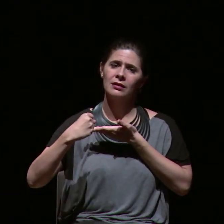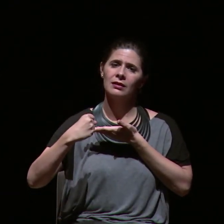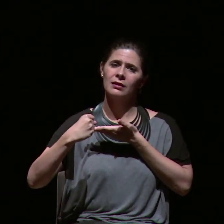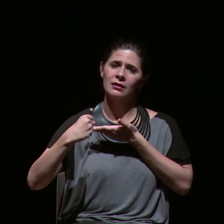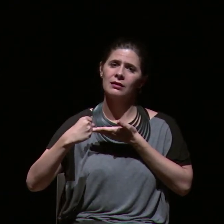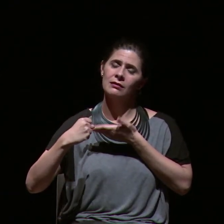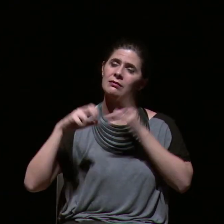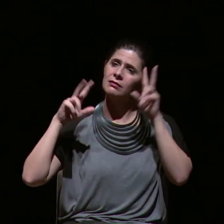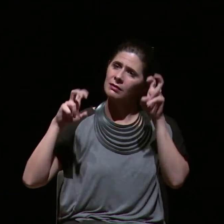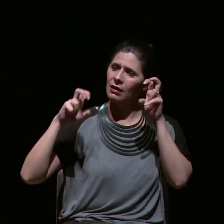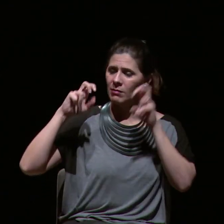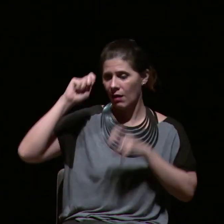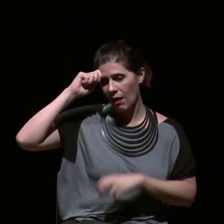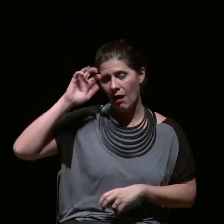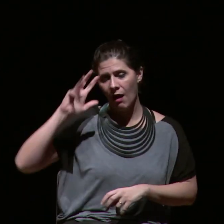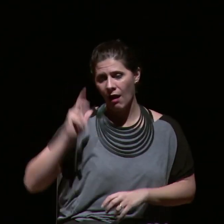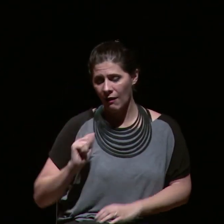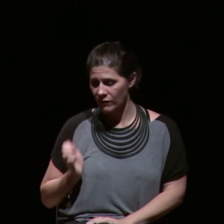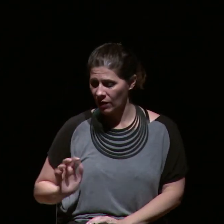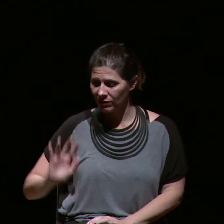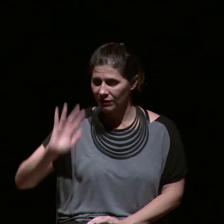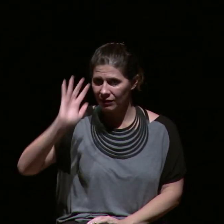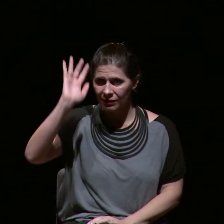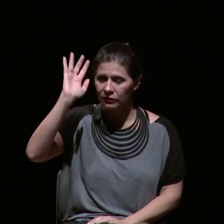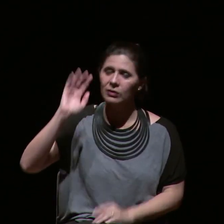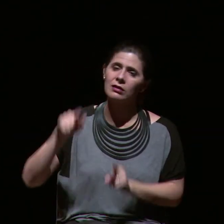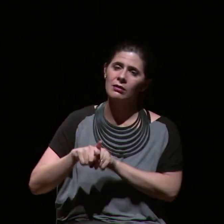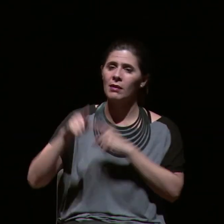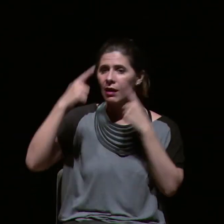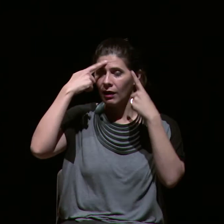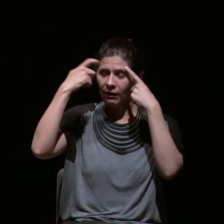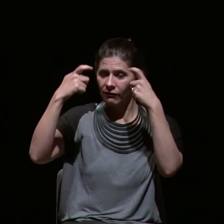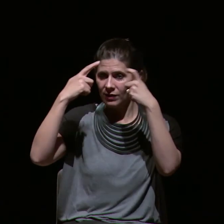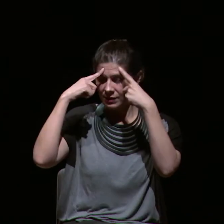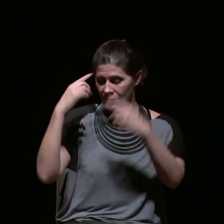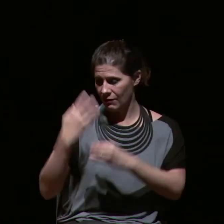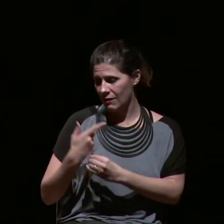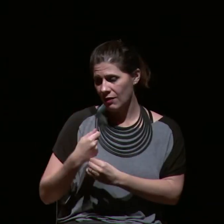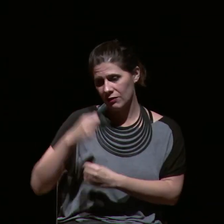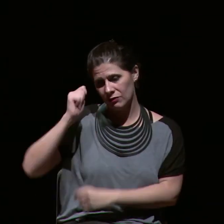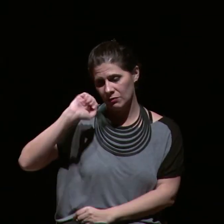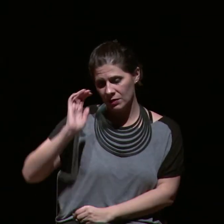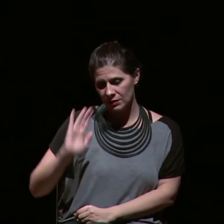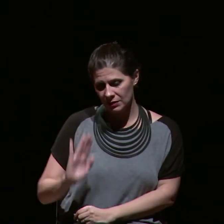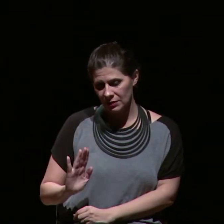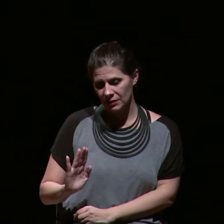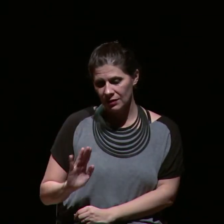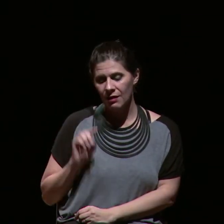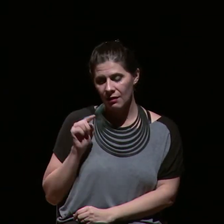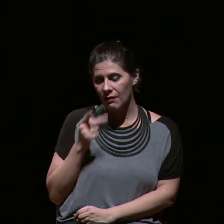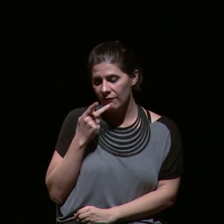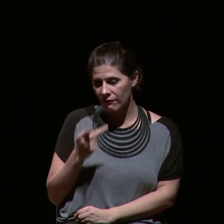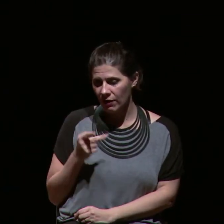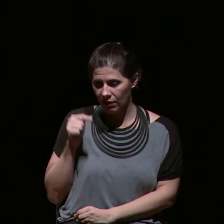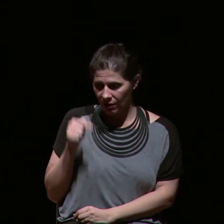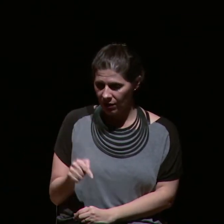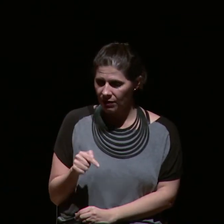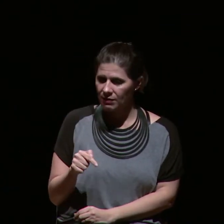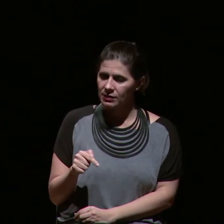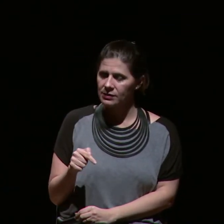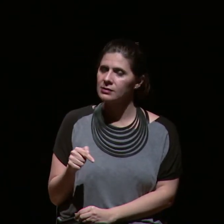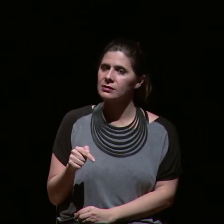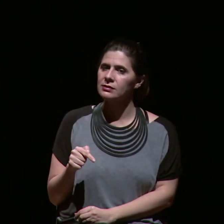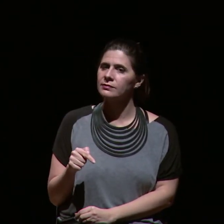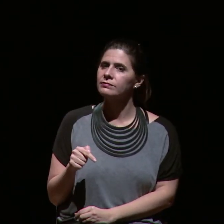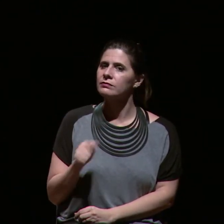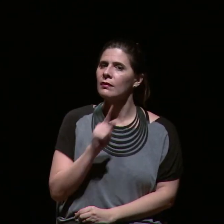afro-atlânticas e à invenção da arte afro-brasileira como uma forma de garantia de mais uma entre as que ele nomeia como ondas de